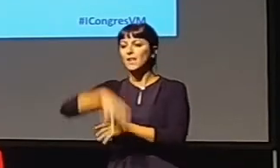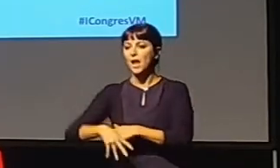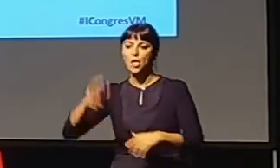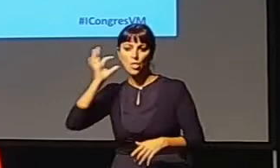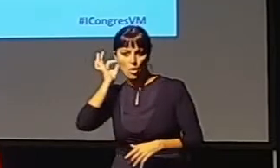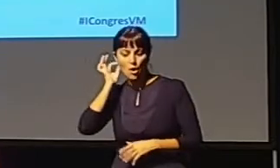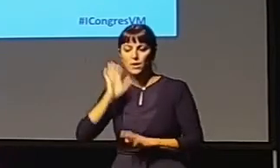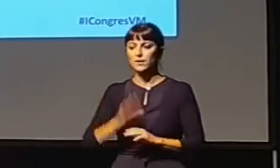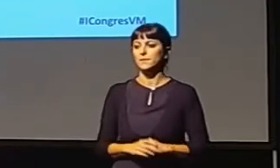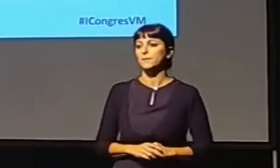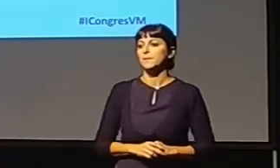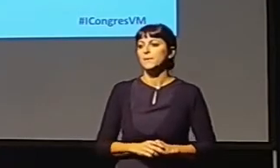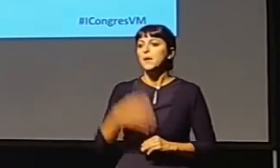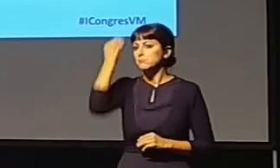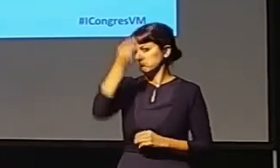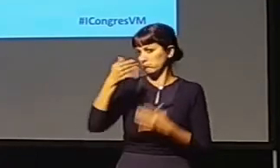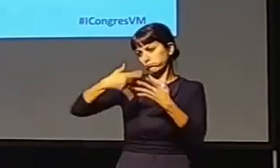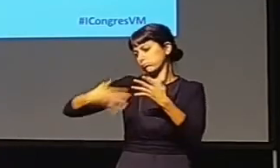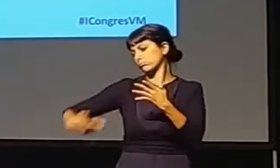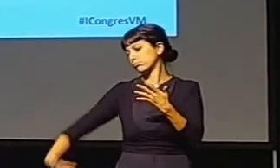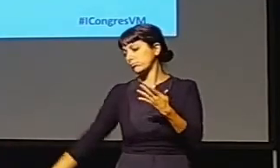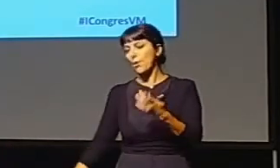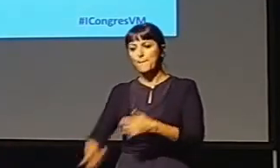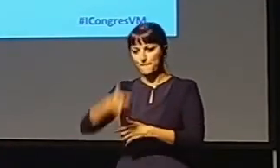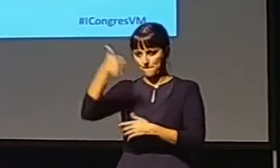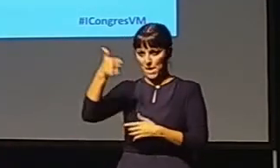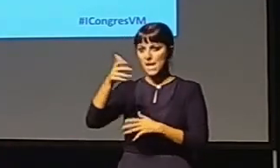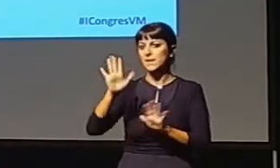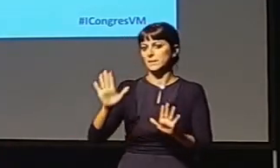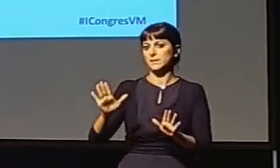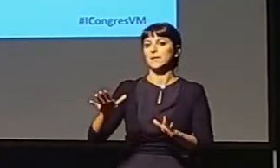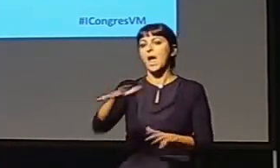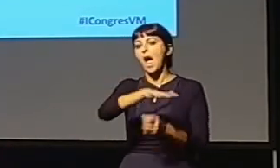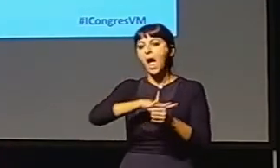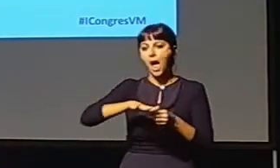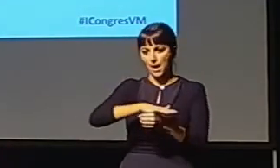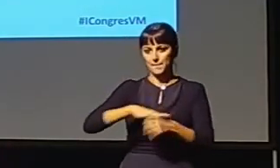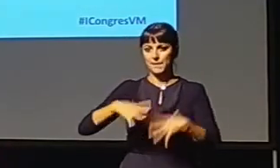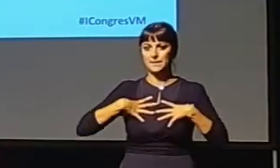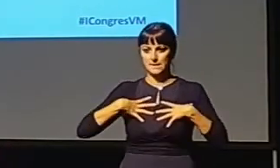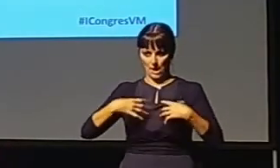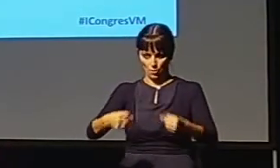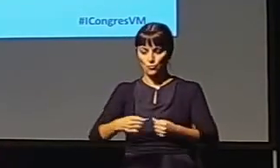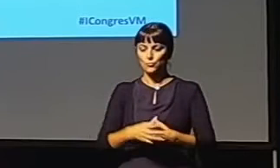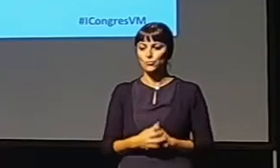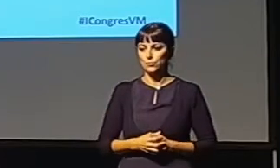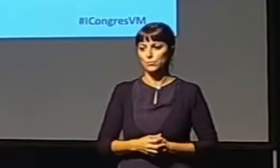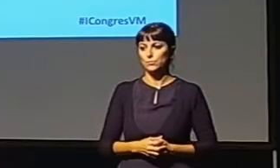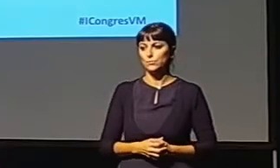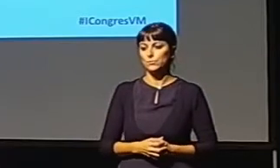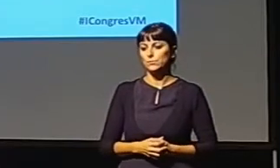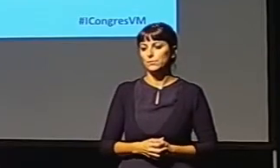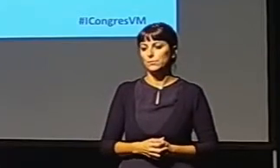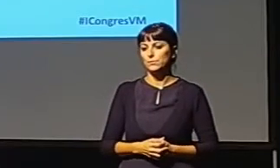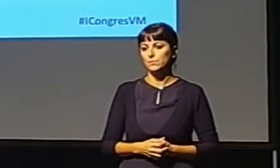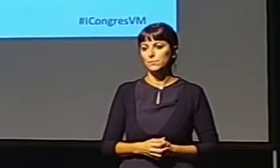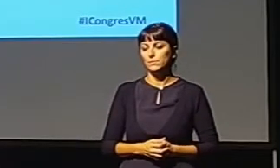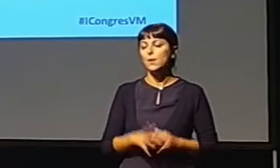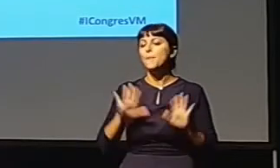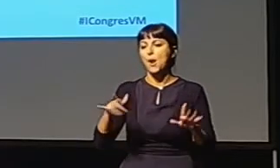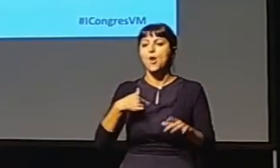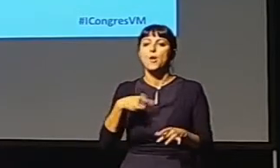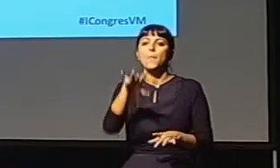bueno, crec que moltes coses més que ha fet la Montse en l'àmbit de la salut, però que això és el que he